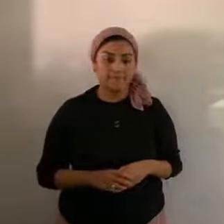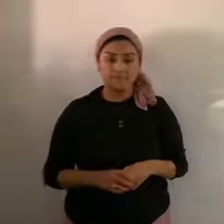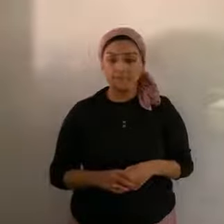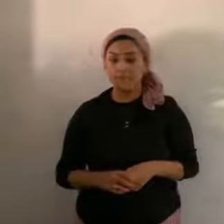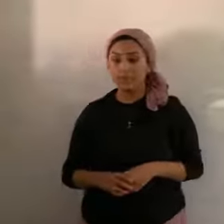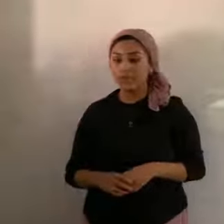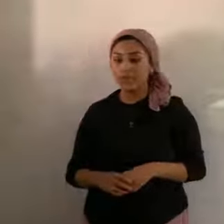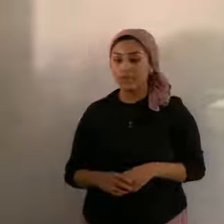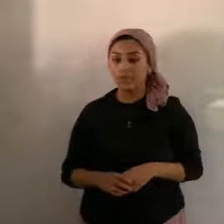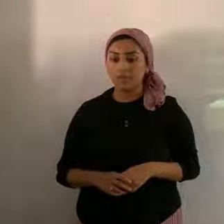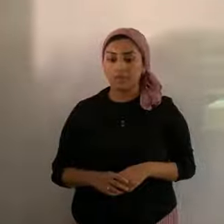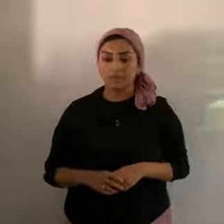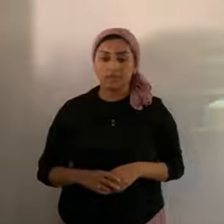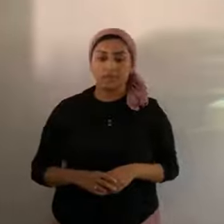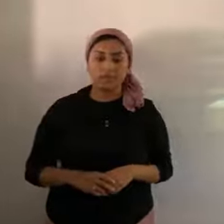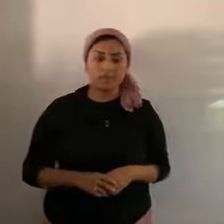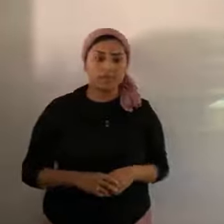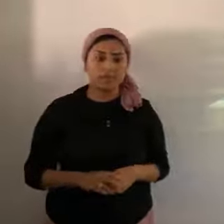Una vez más.